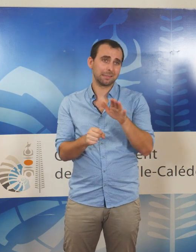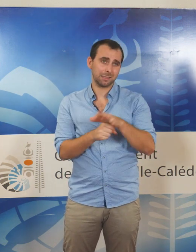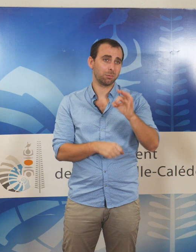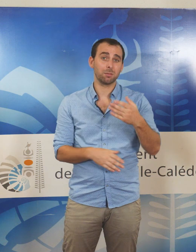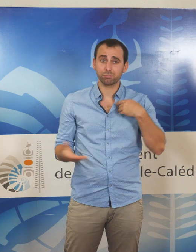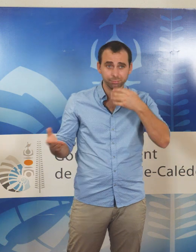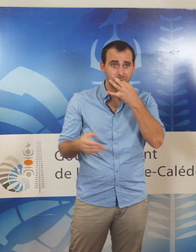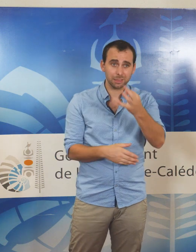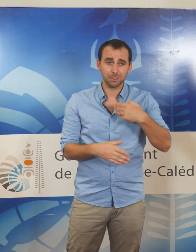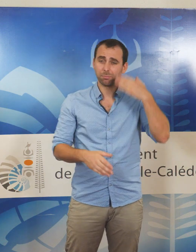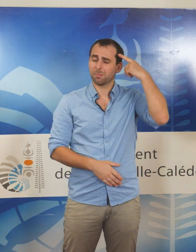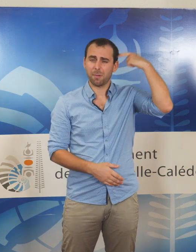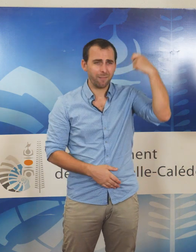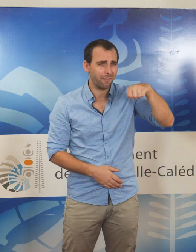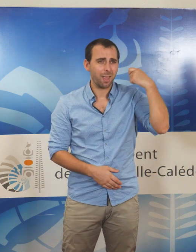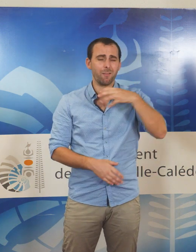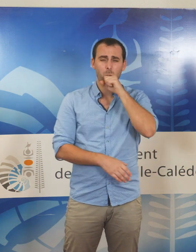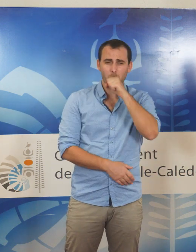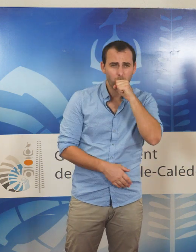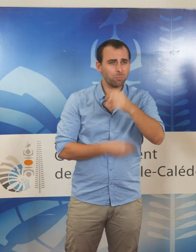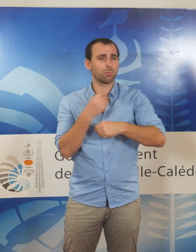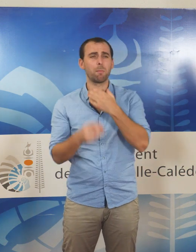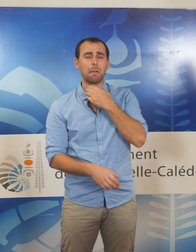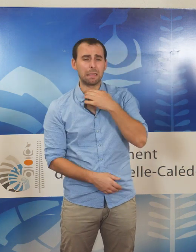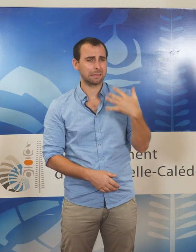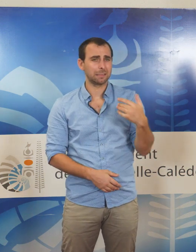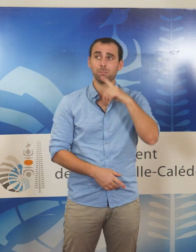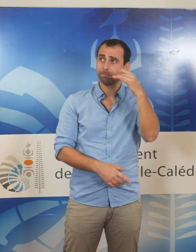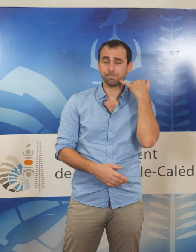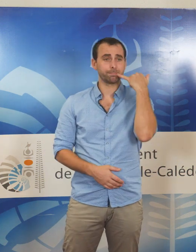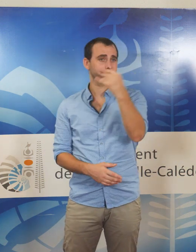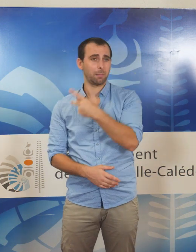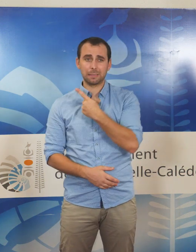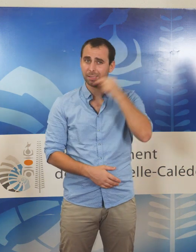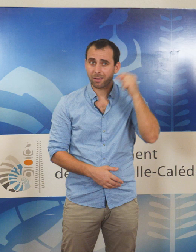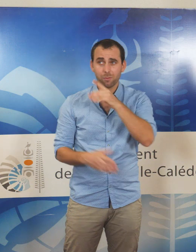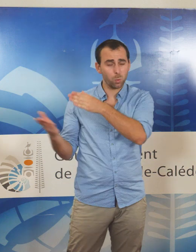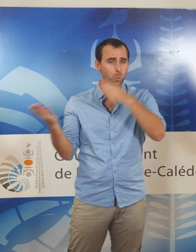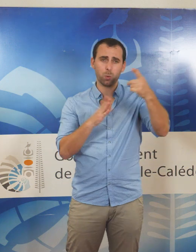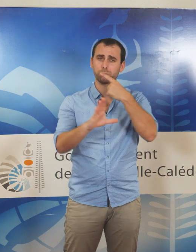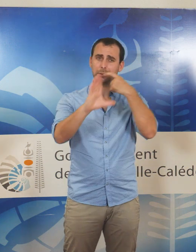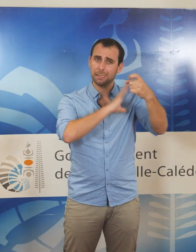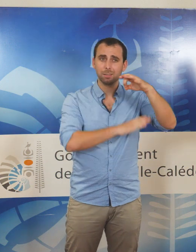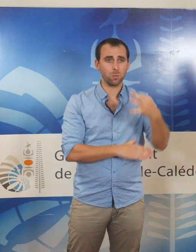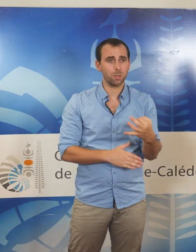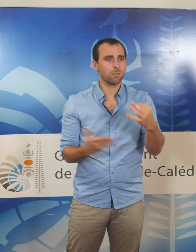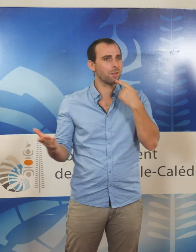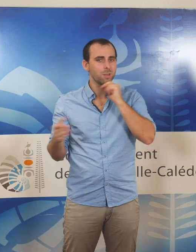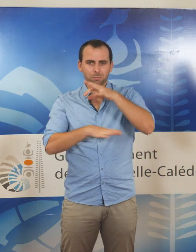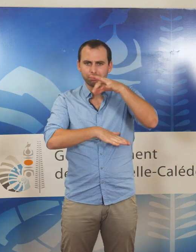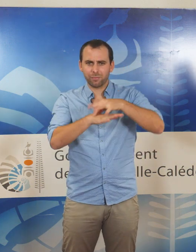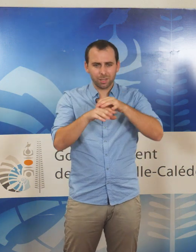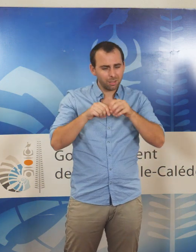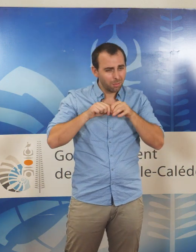gorge, de la toux, de la fièvre, appelez votre médecin. Il faut se faire tester. C'est comme ça qu'on sera, on sera jamais sûr que le virus ne circule